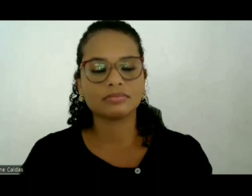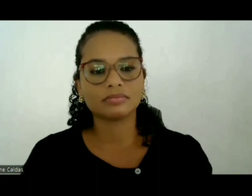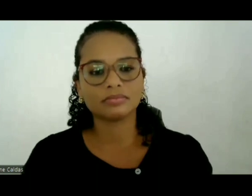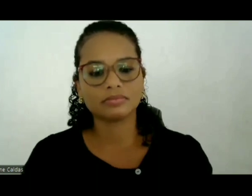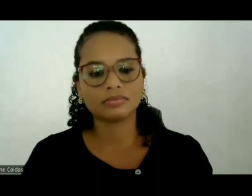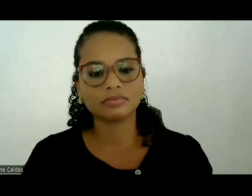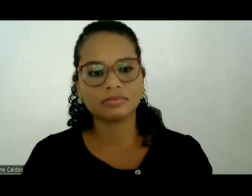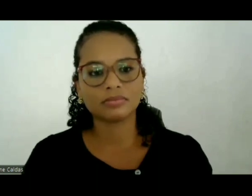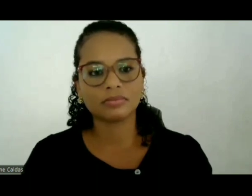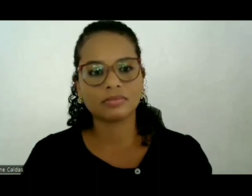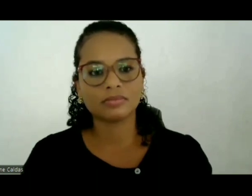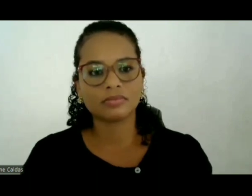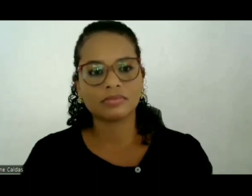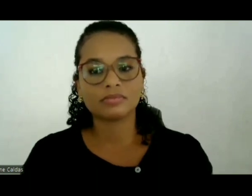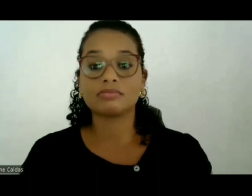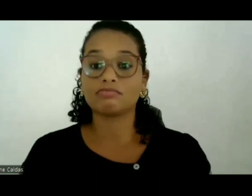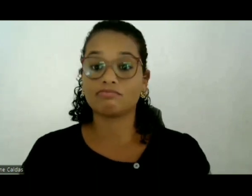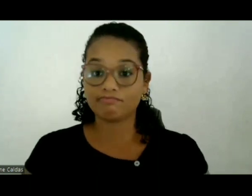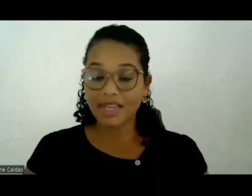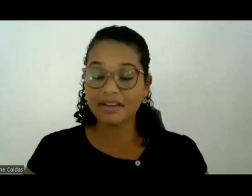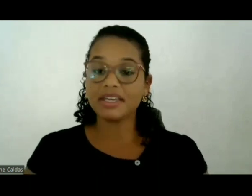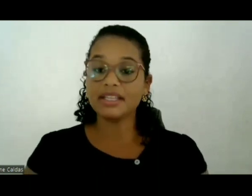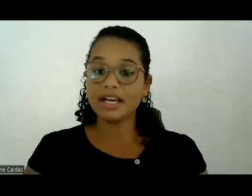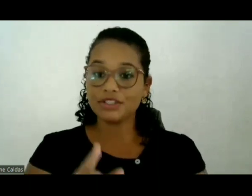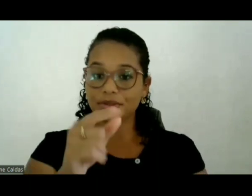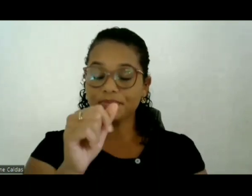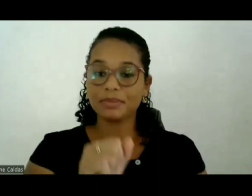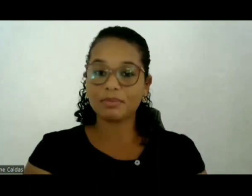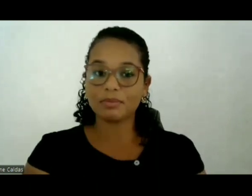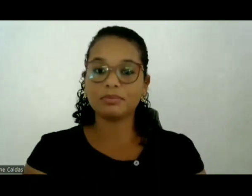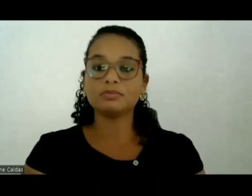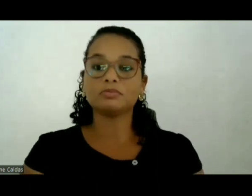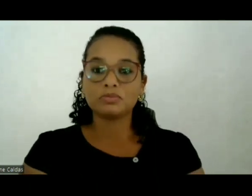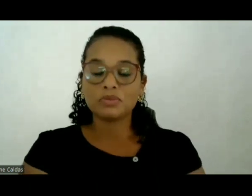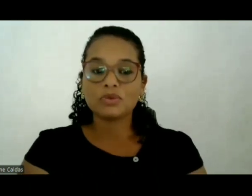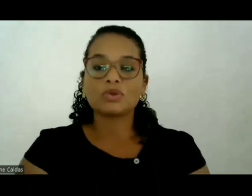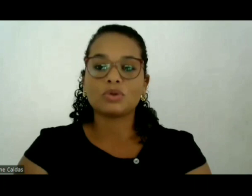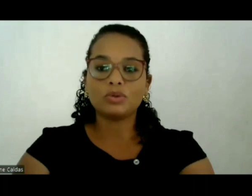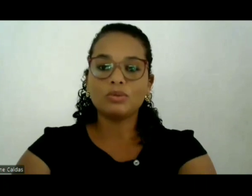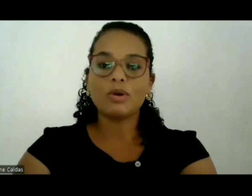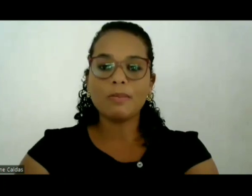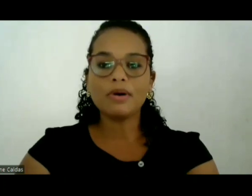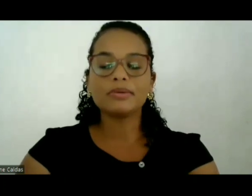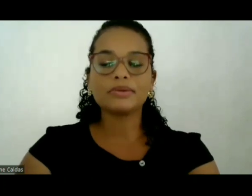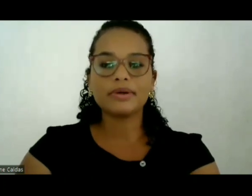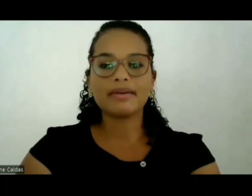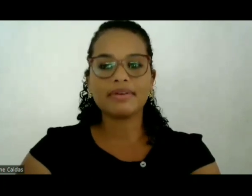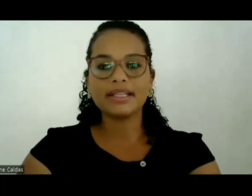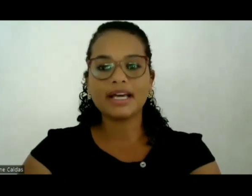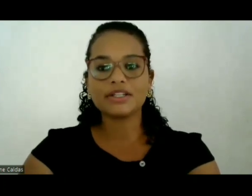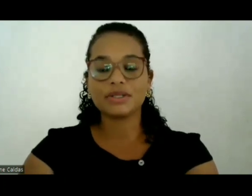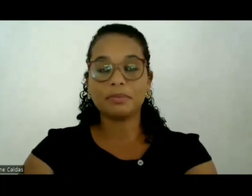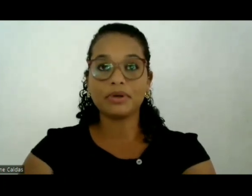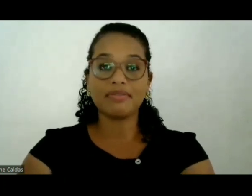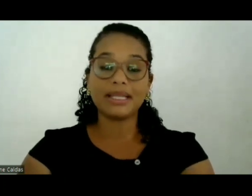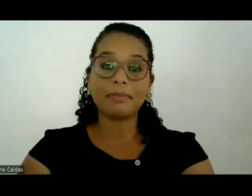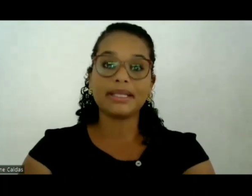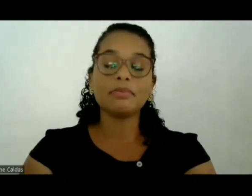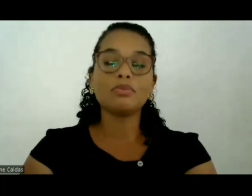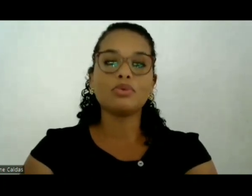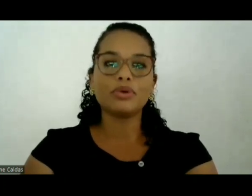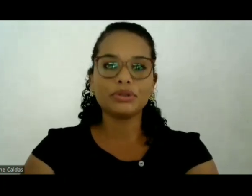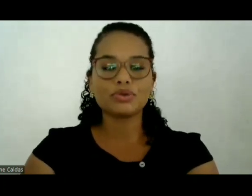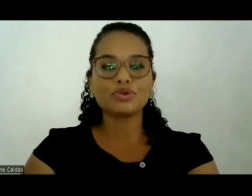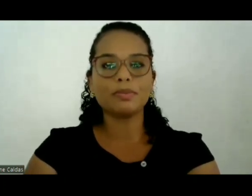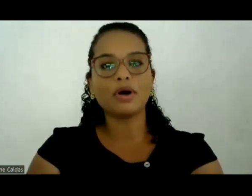nem todo surdo sabe Libras. É Isso verdade. é uma informação importante. Um bom ponto, é verdade, porque vai